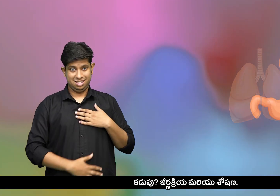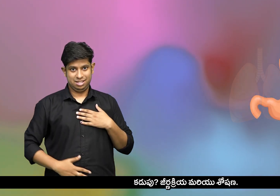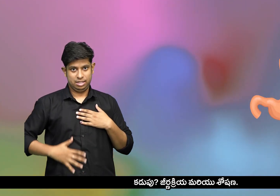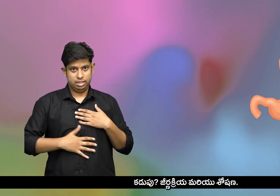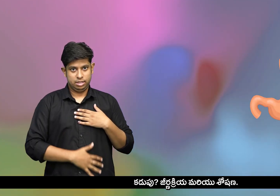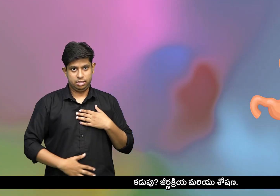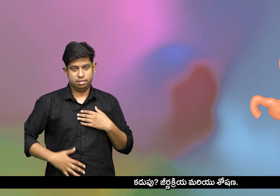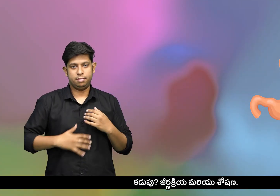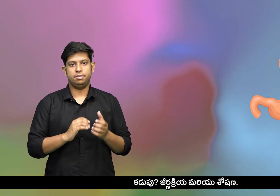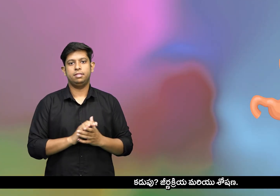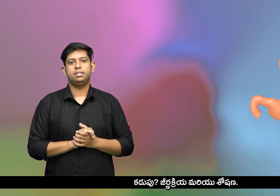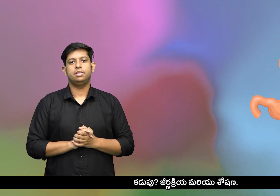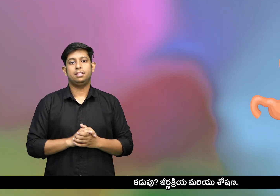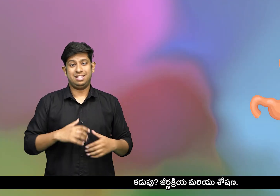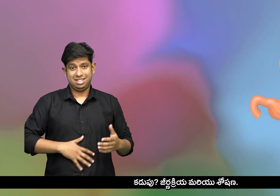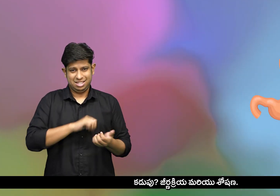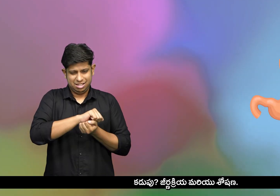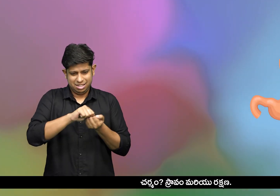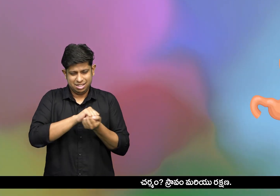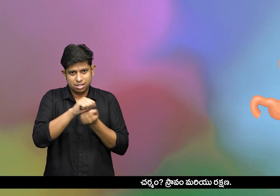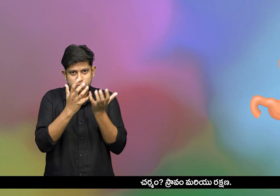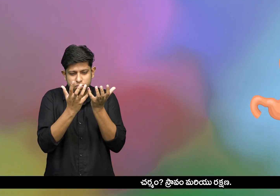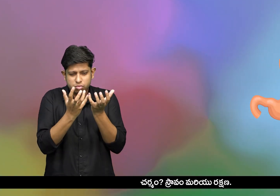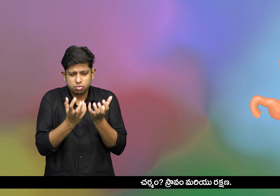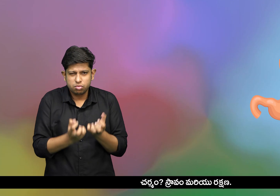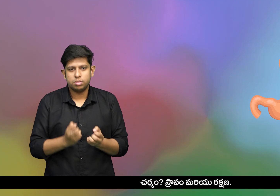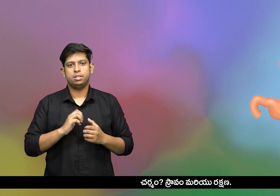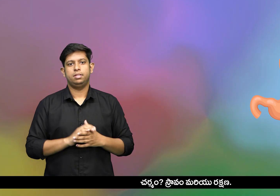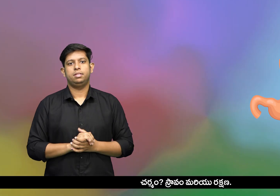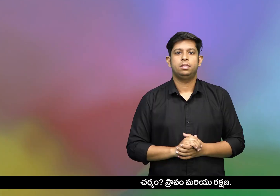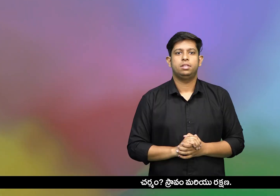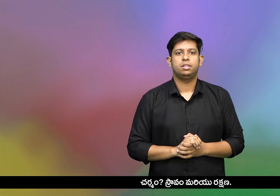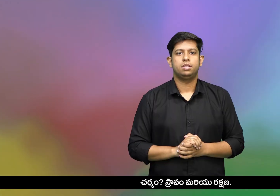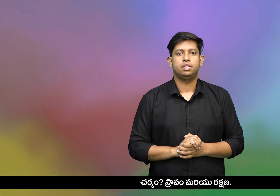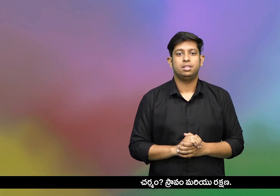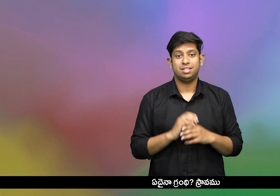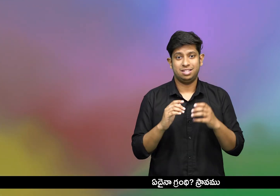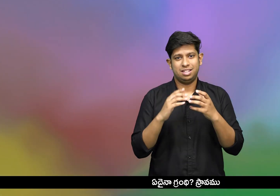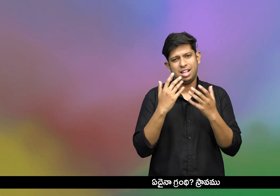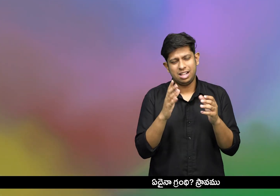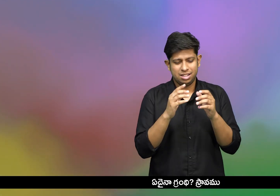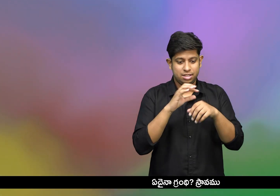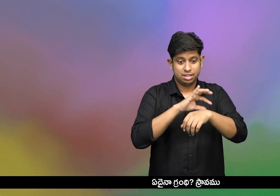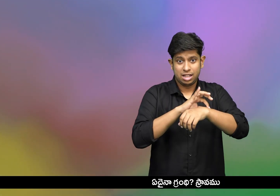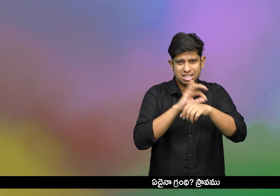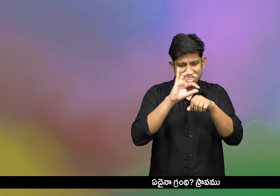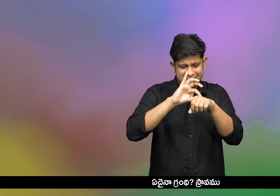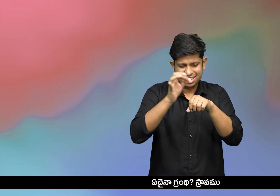కడుపు, జీర్ణక్రియ మరియు శోషణ. చర్మం, స్రావం మరియు రక్షణ. ఏదైనా గ్రంథి,